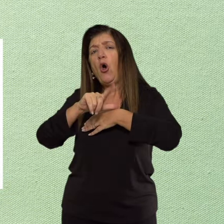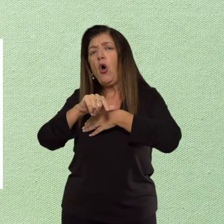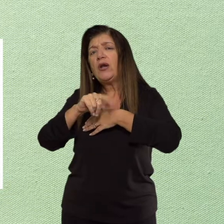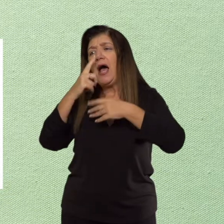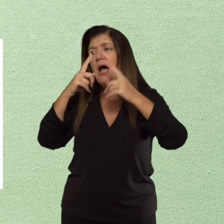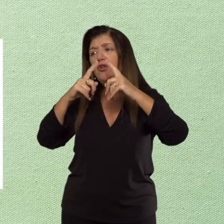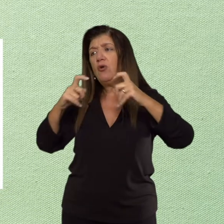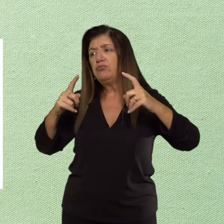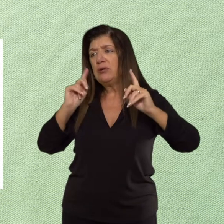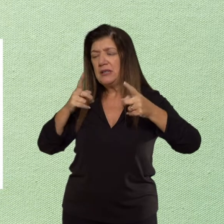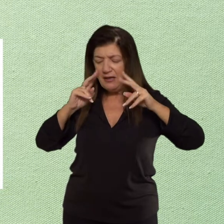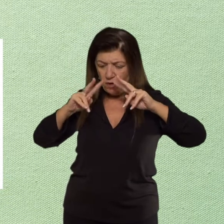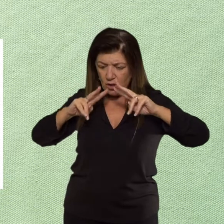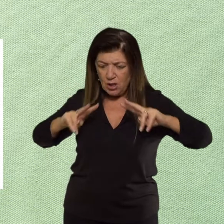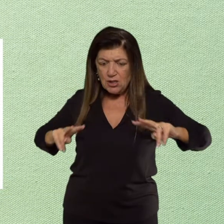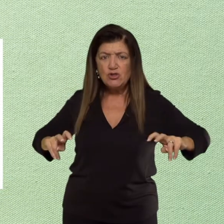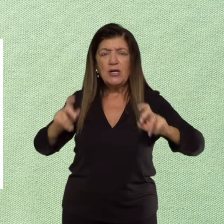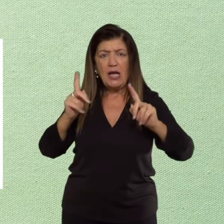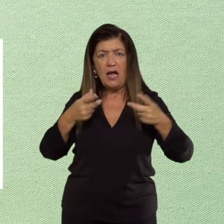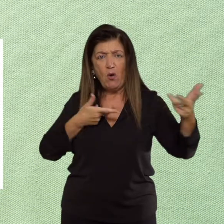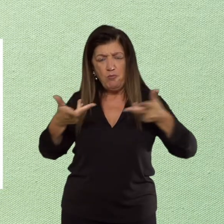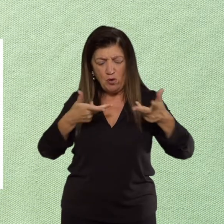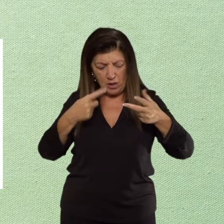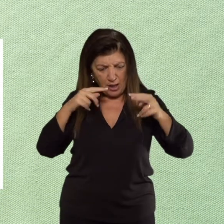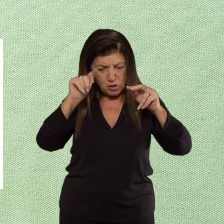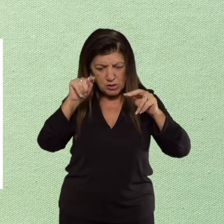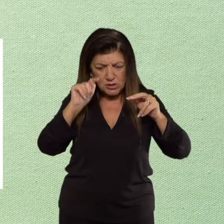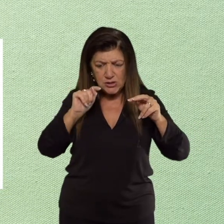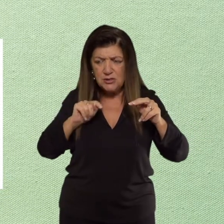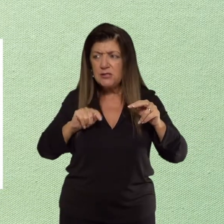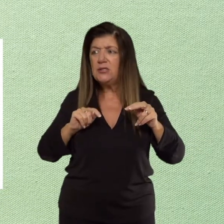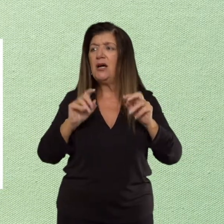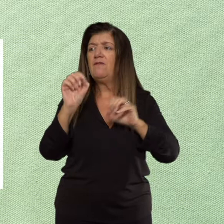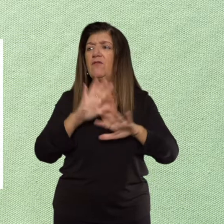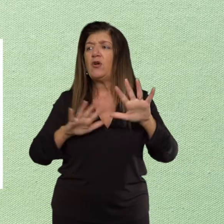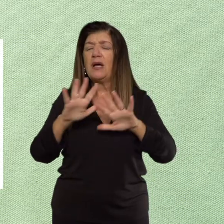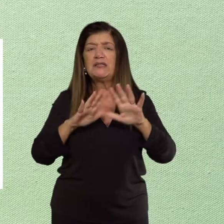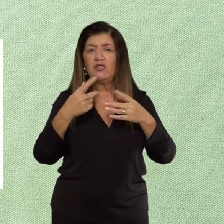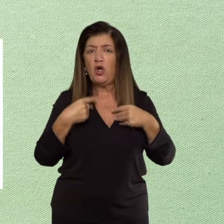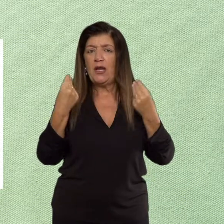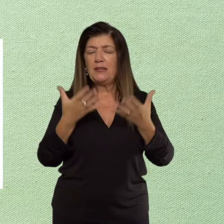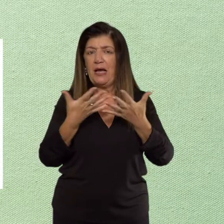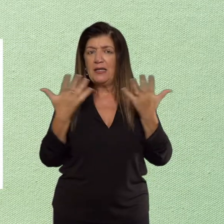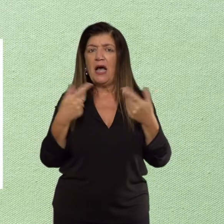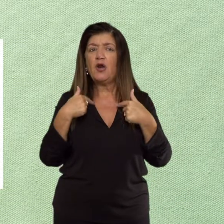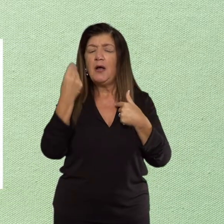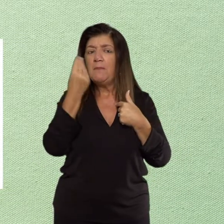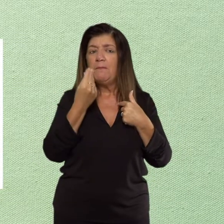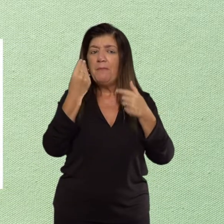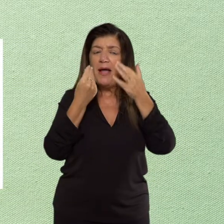cercarmi, mi sono Prego. Portato un po' di documentazione. Hai fatto bene. Per, per essere il più perché preciso non è possibile. proprio, non